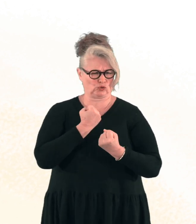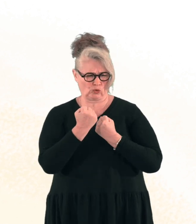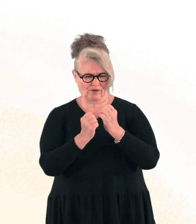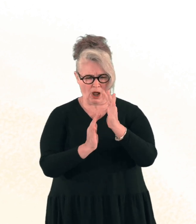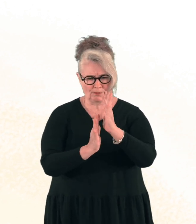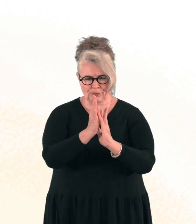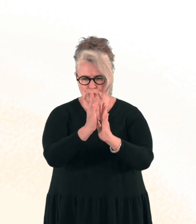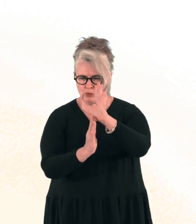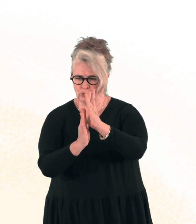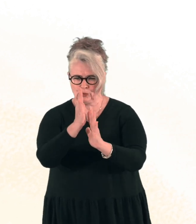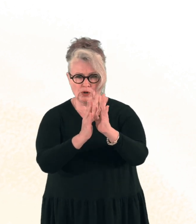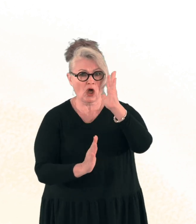brûle toujours comme un